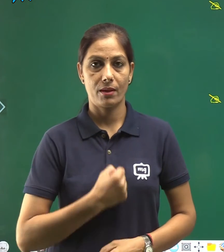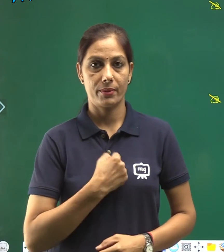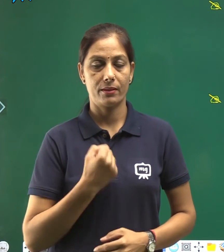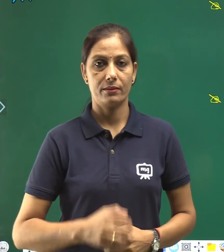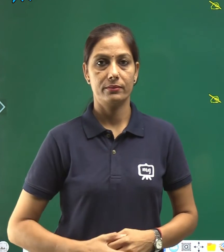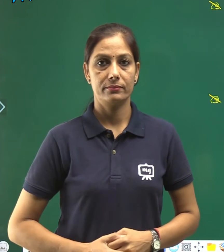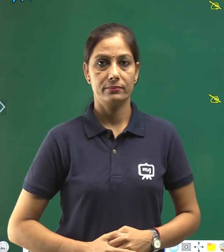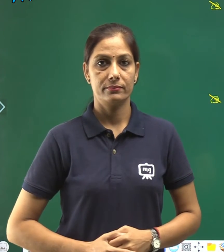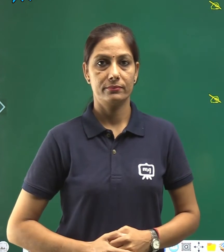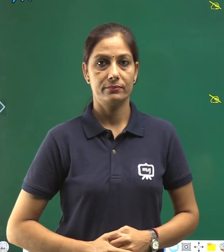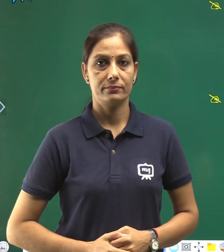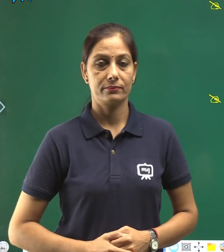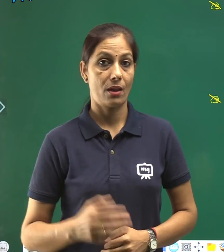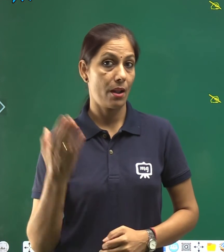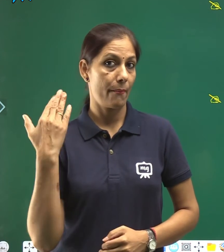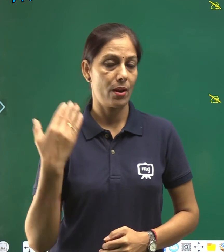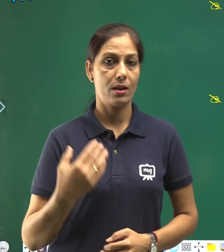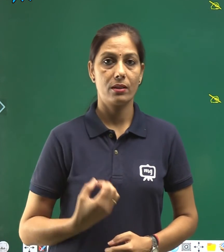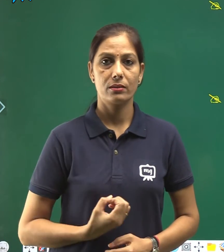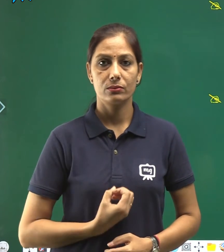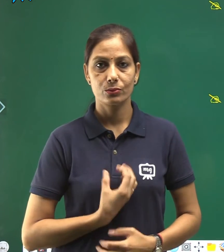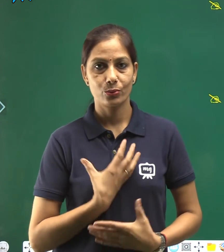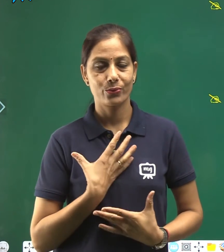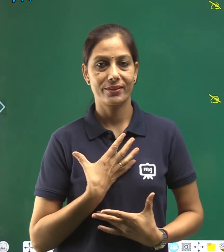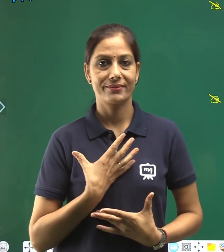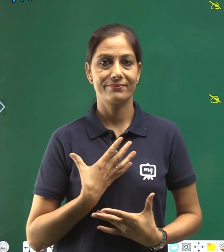हमें पिछले सुखों की